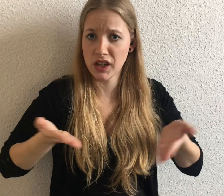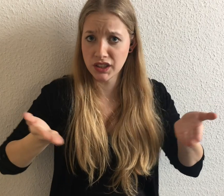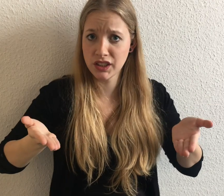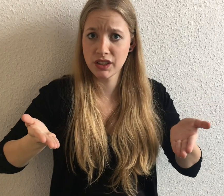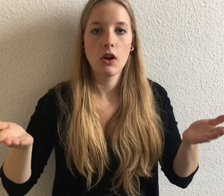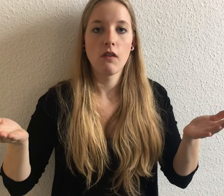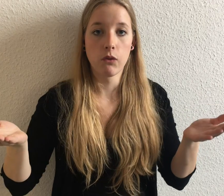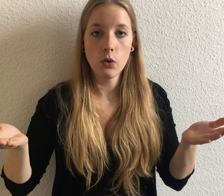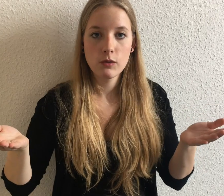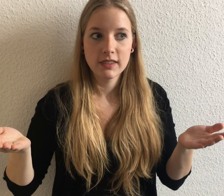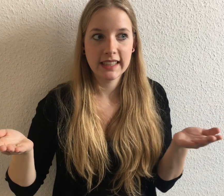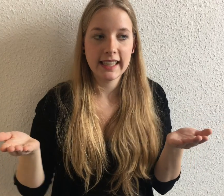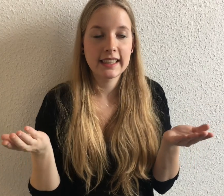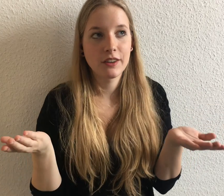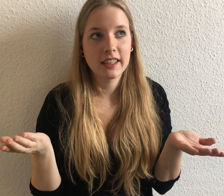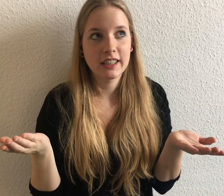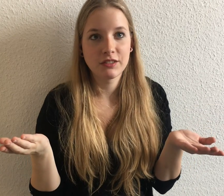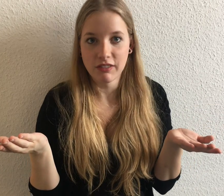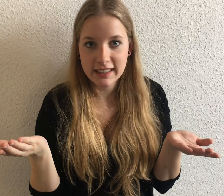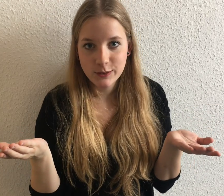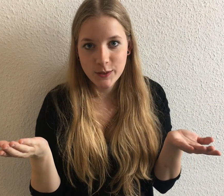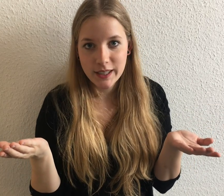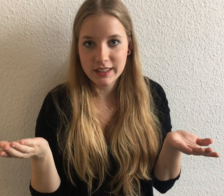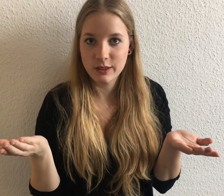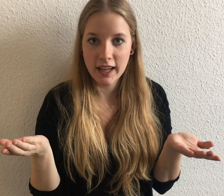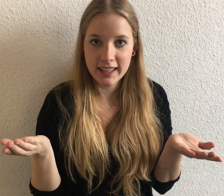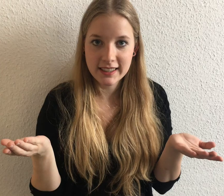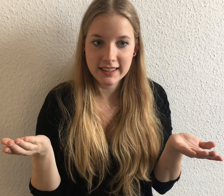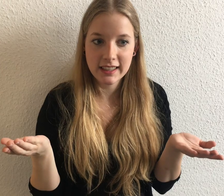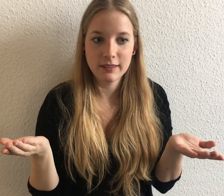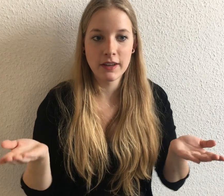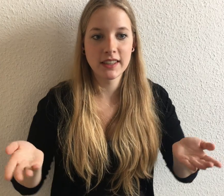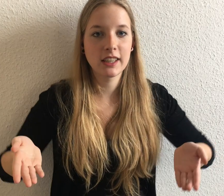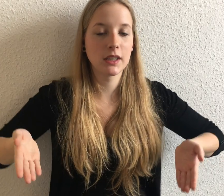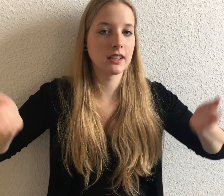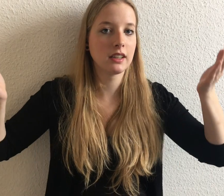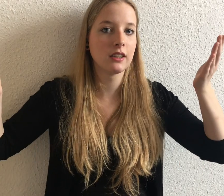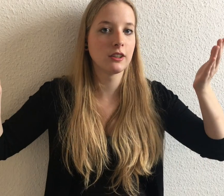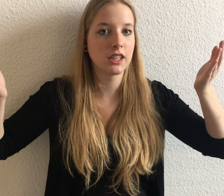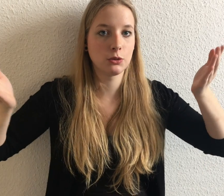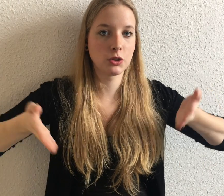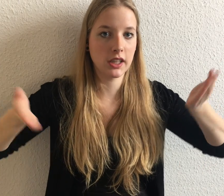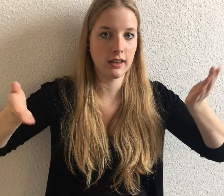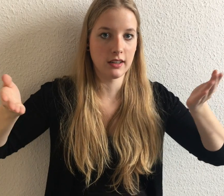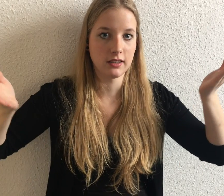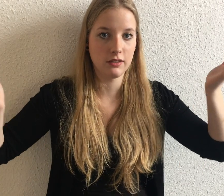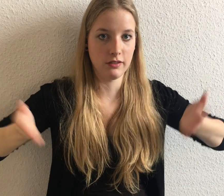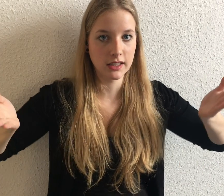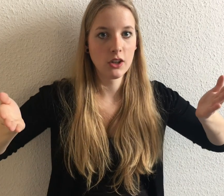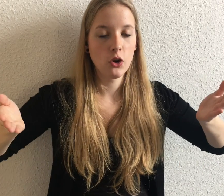Was? Wo? Ist eigentlich genau das gleiche wie was, nur halt das andere ist, bei was haben wir das so schräg gehalten? Was? Und